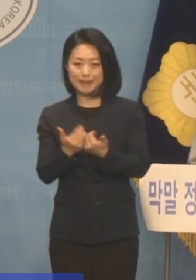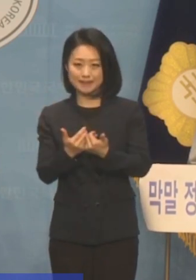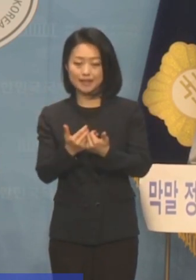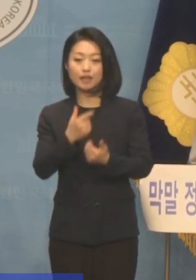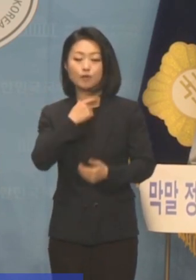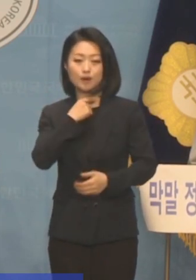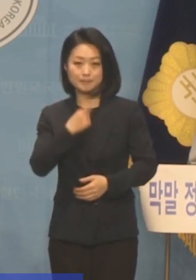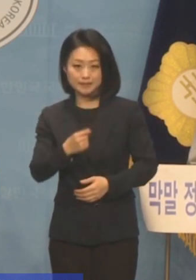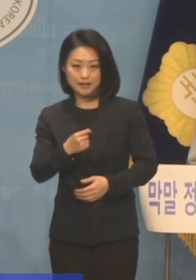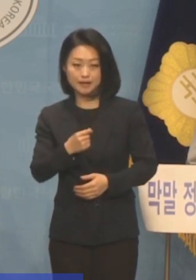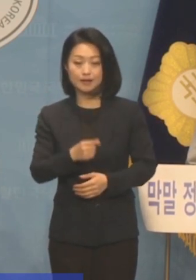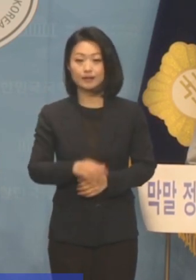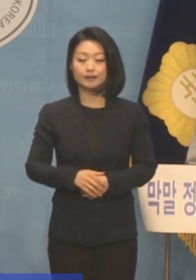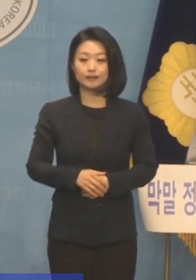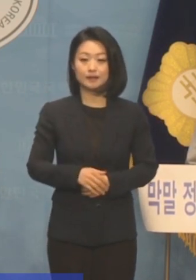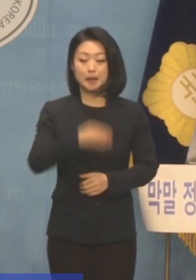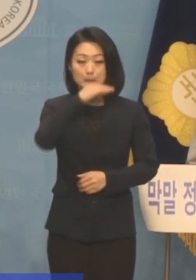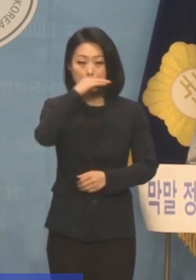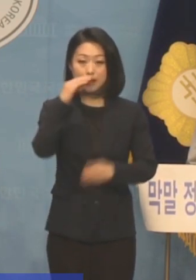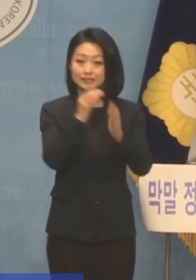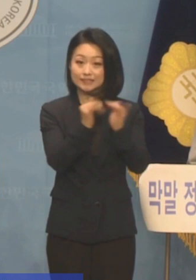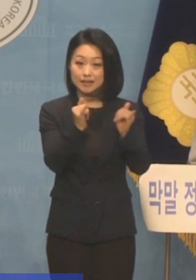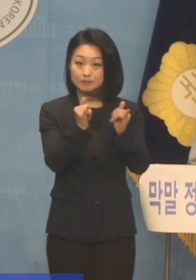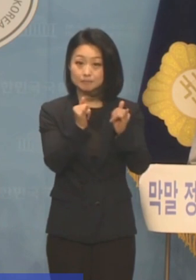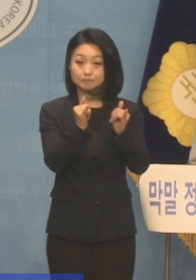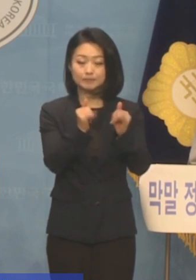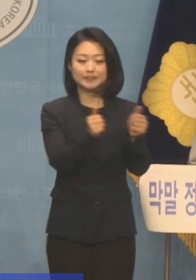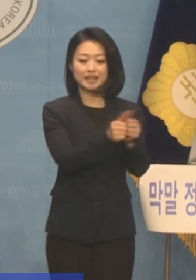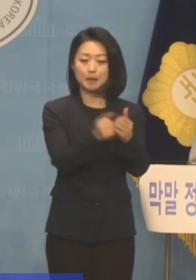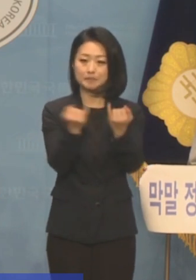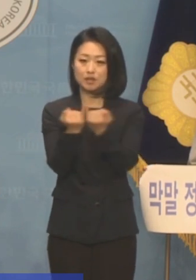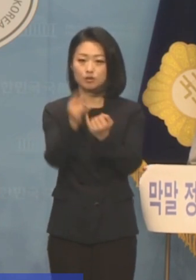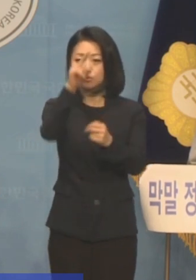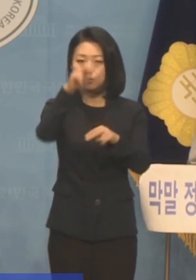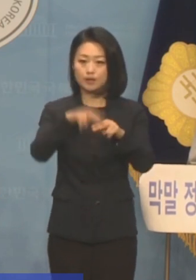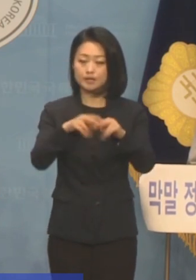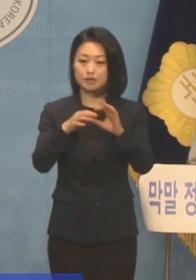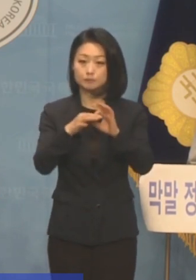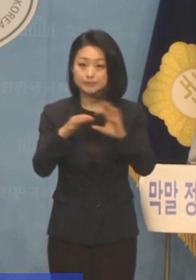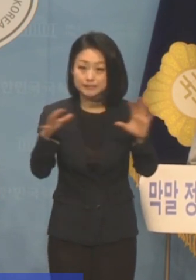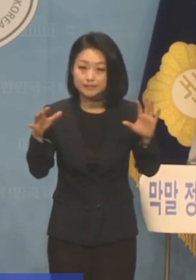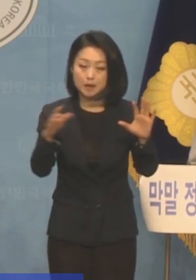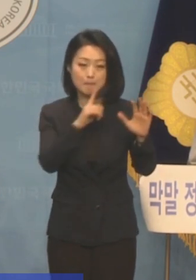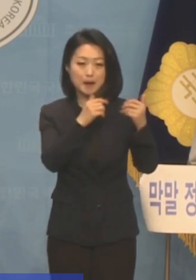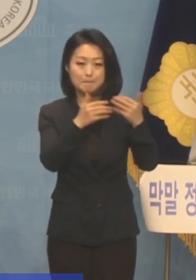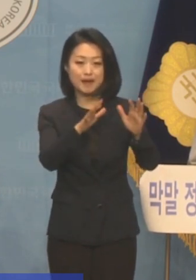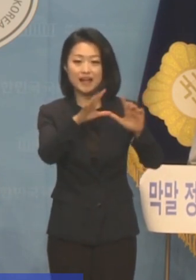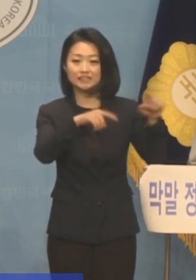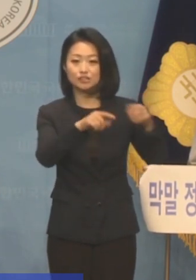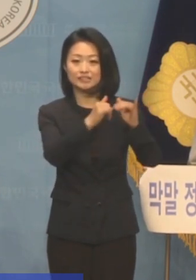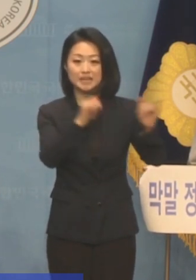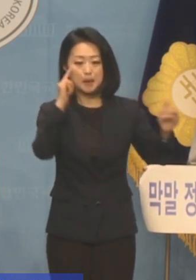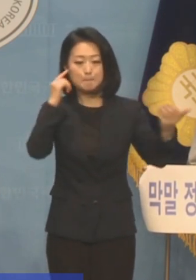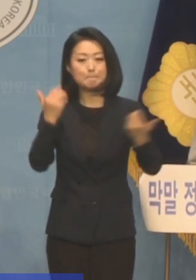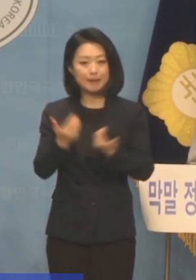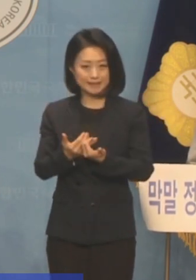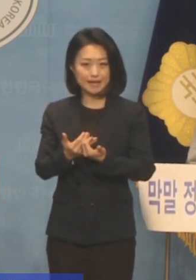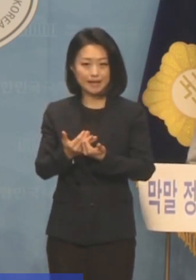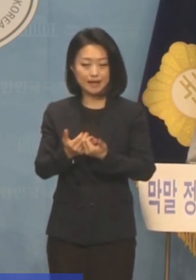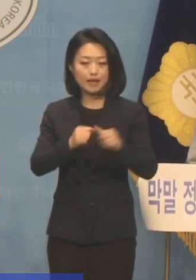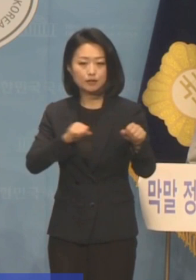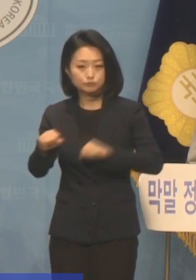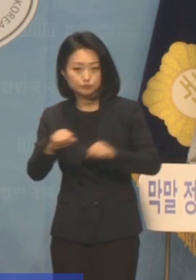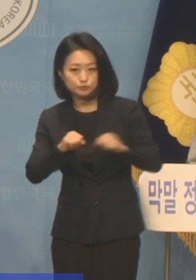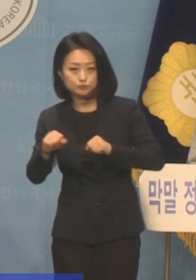정상적인 사람이라면 남녀 구분 없이 지휘 고를 막론하고 막말 정치인 반대성명을